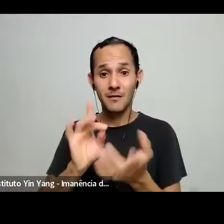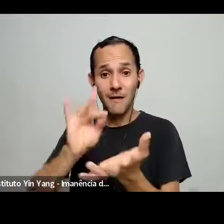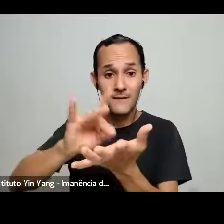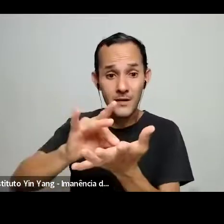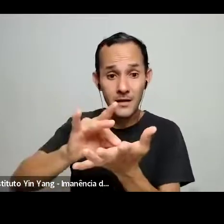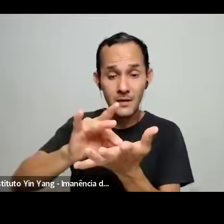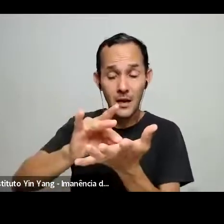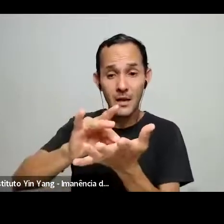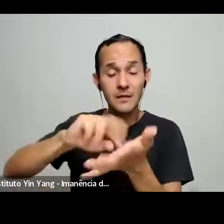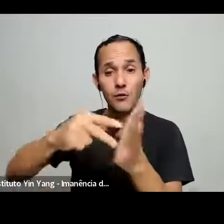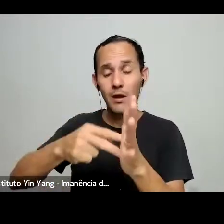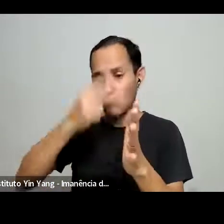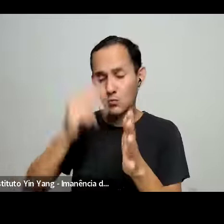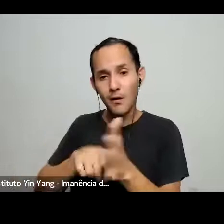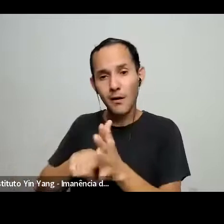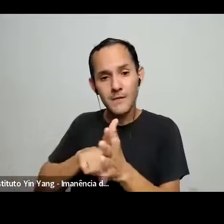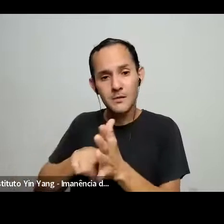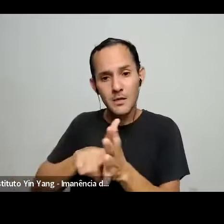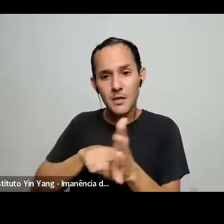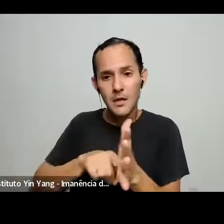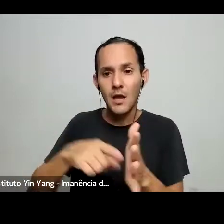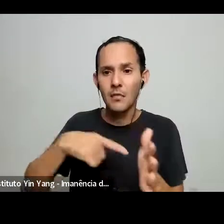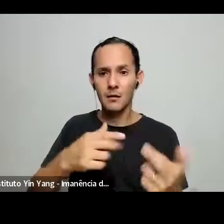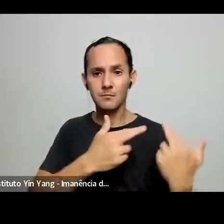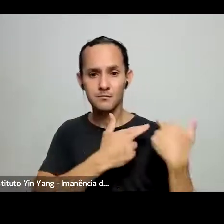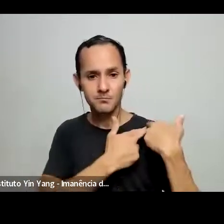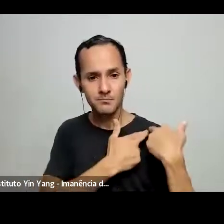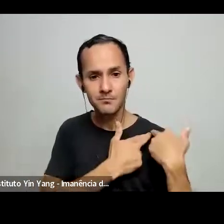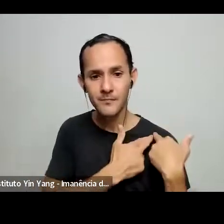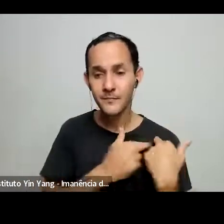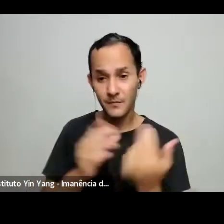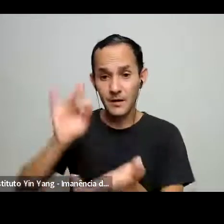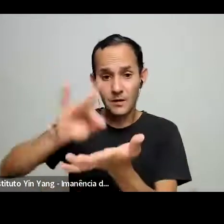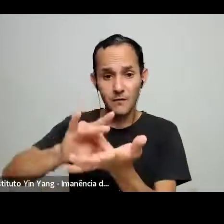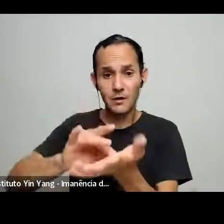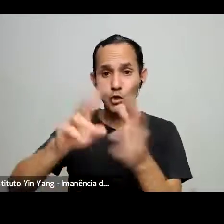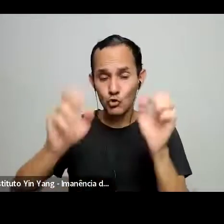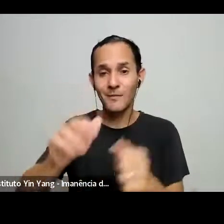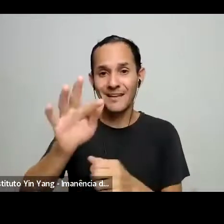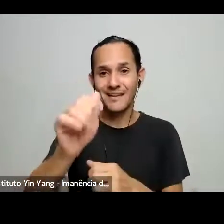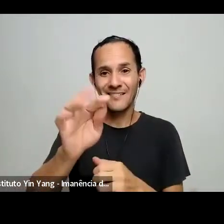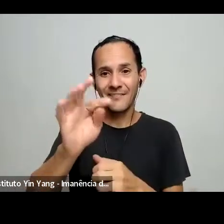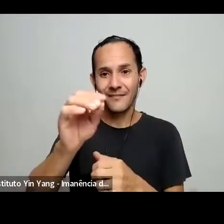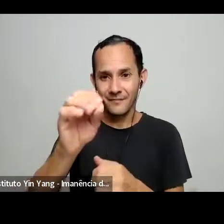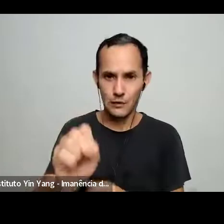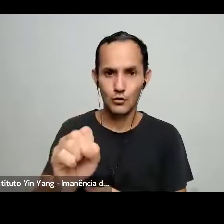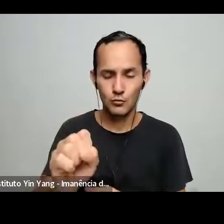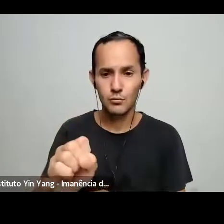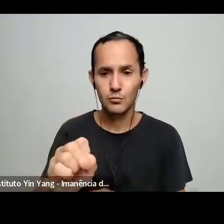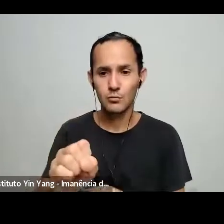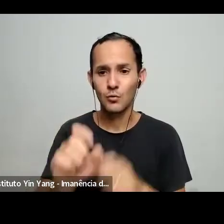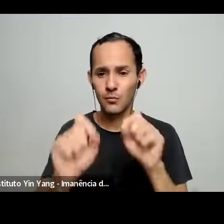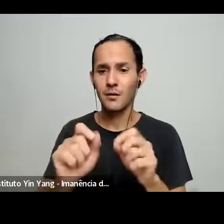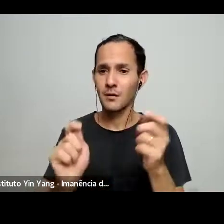do investigador, ela vem daquele que tem compromisso realmente com fatos, né? Com fatos que